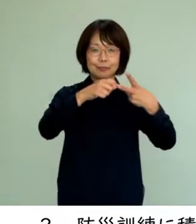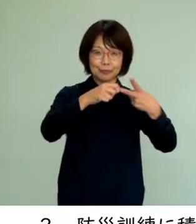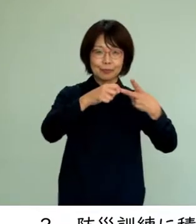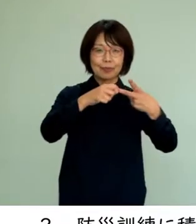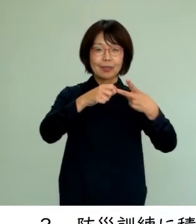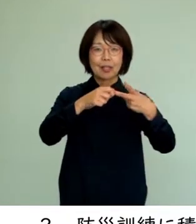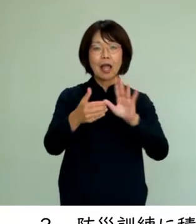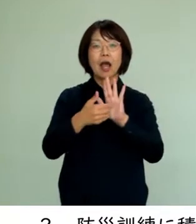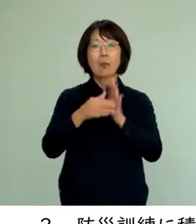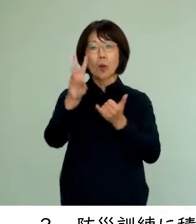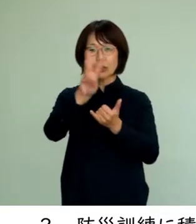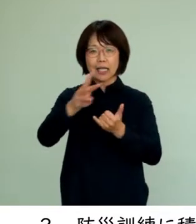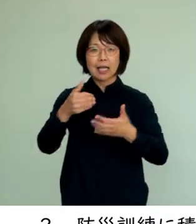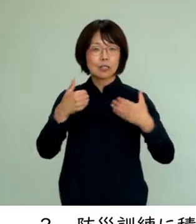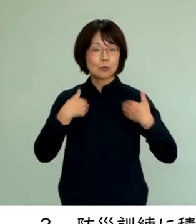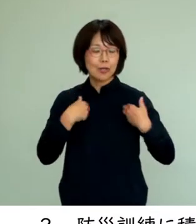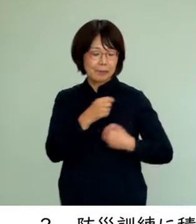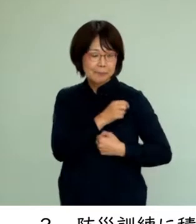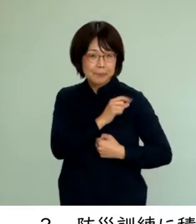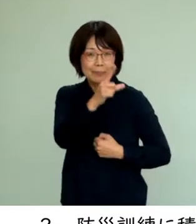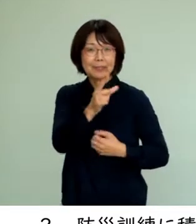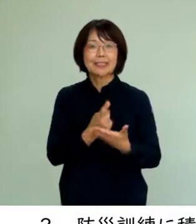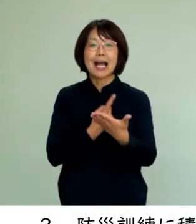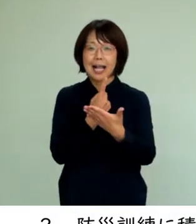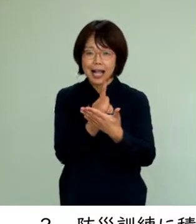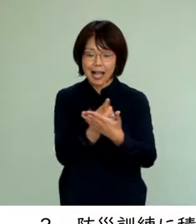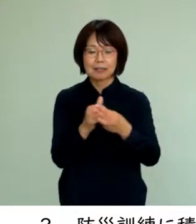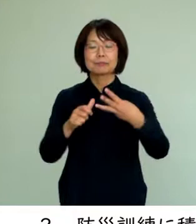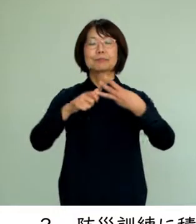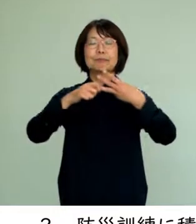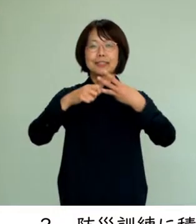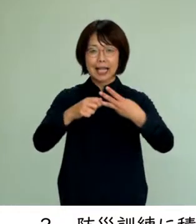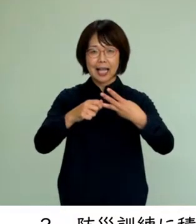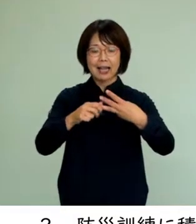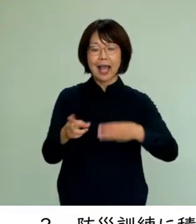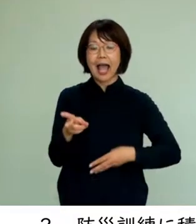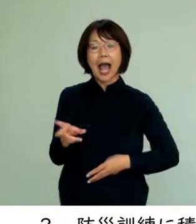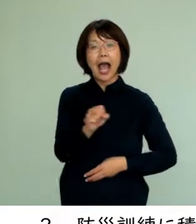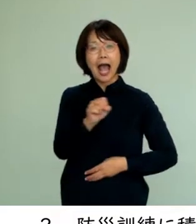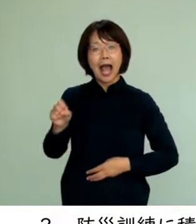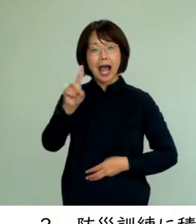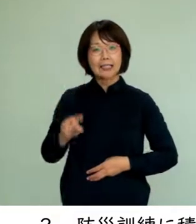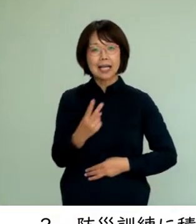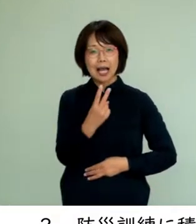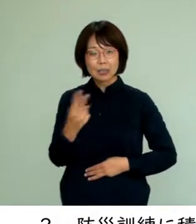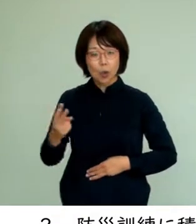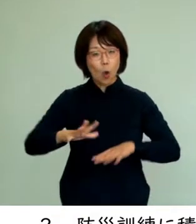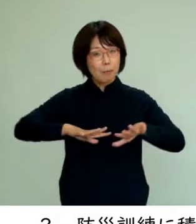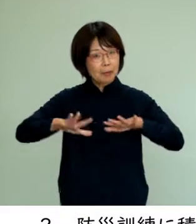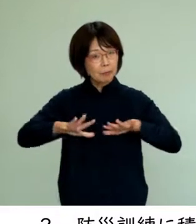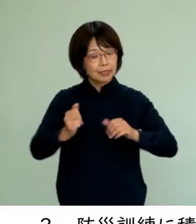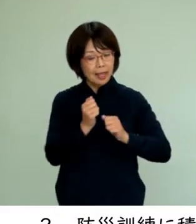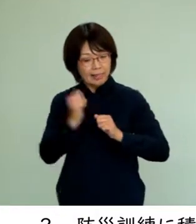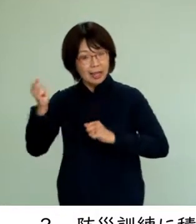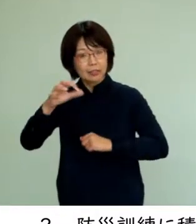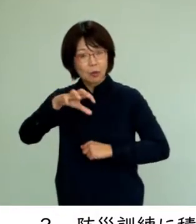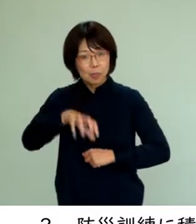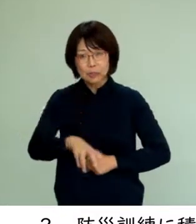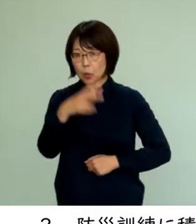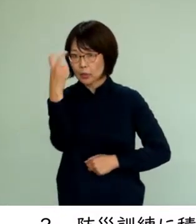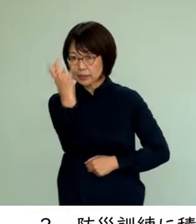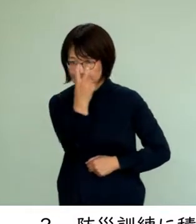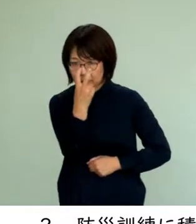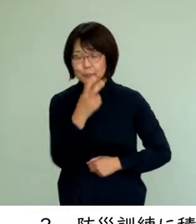2、防災訓練に積極的に参加。3、ハザードマップで避難場所を確認。